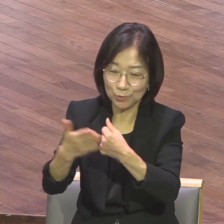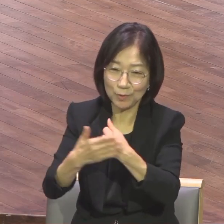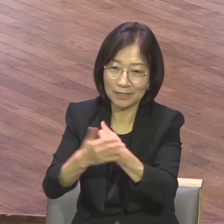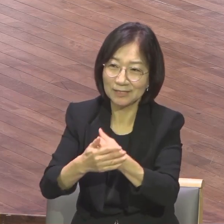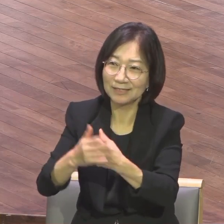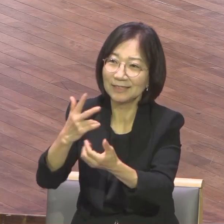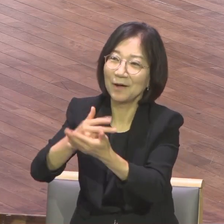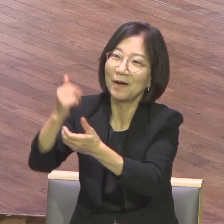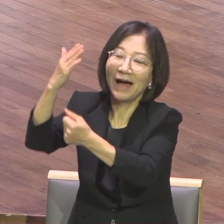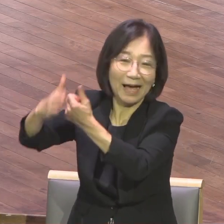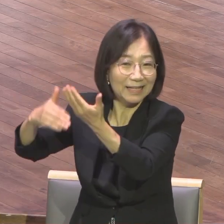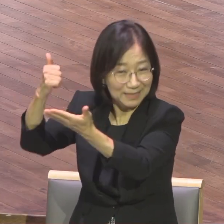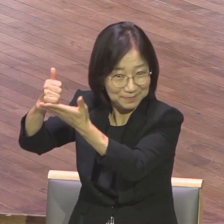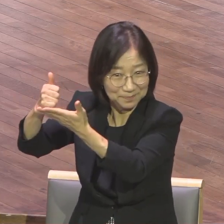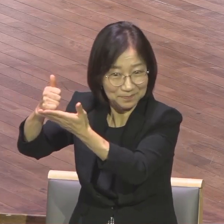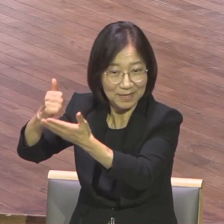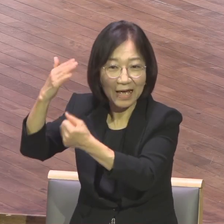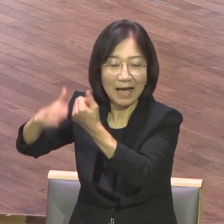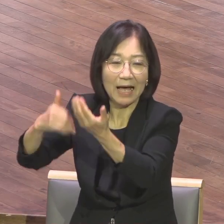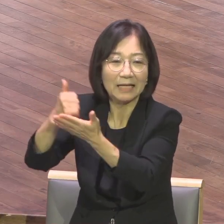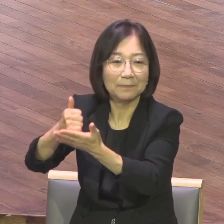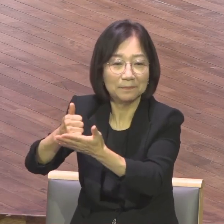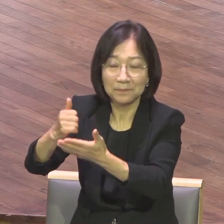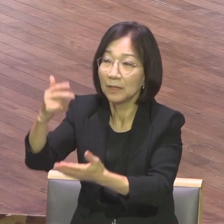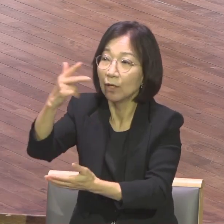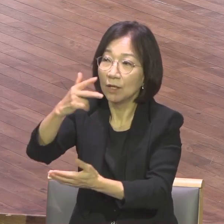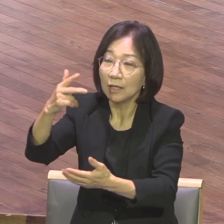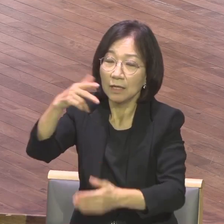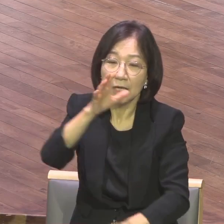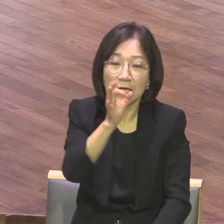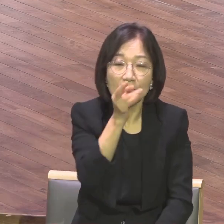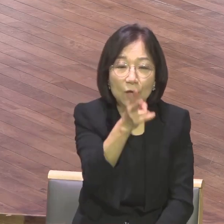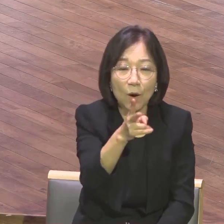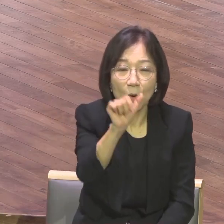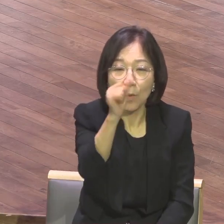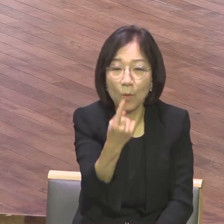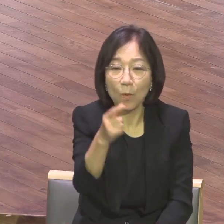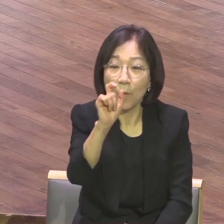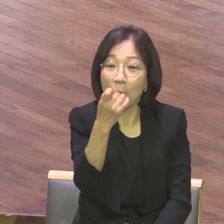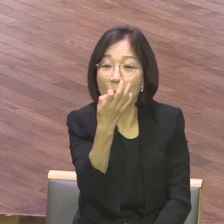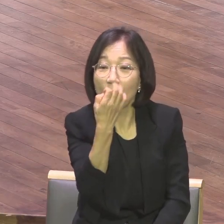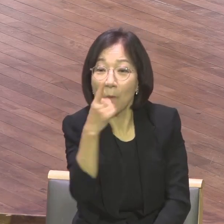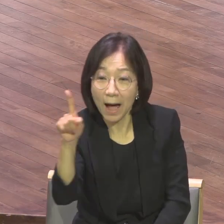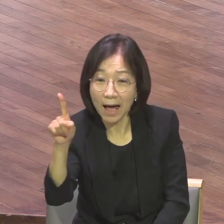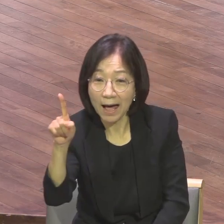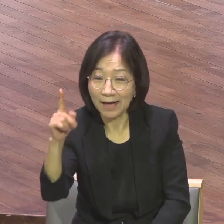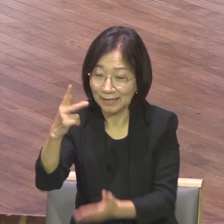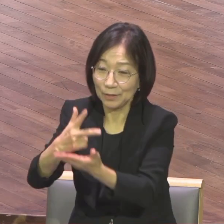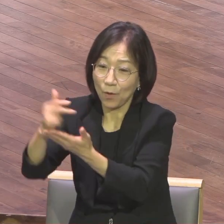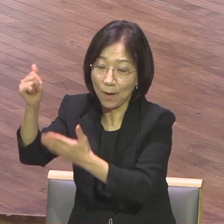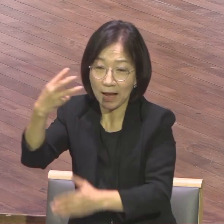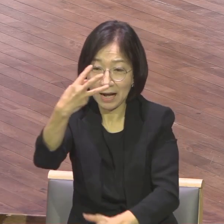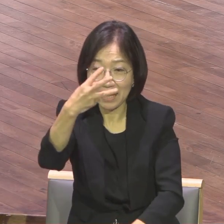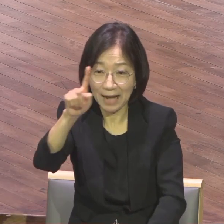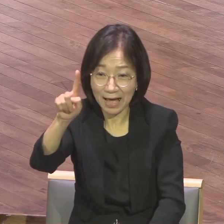여호와 하나님 누구십니까? 치료하시는 하나님이십니다. 회복시켜 주시는 하나님이십니다.